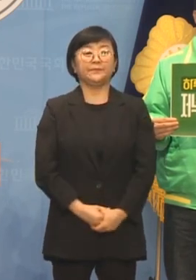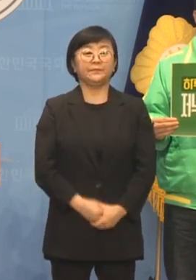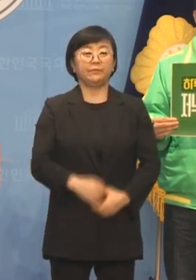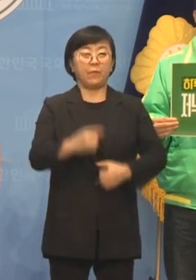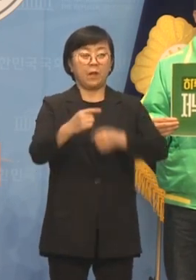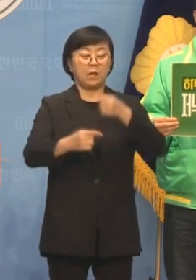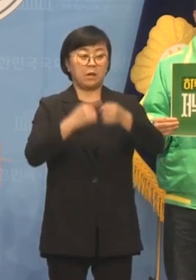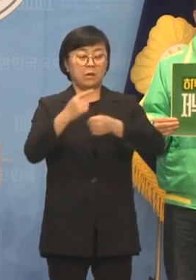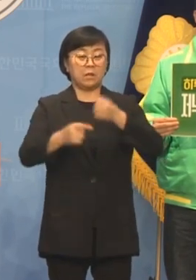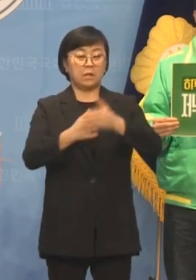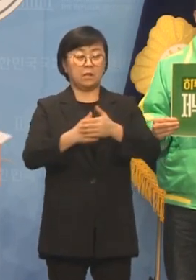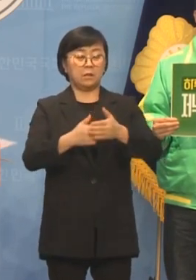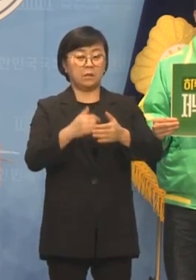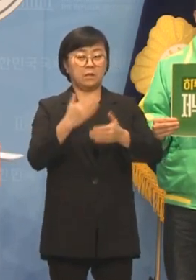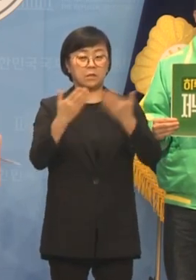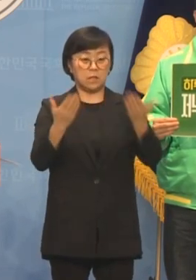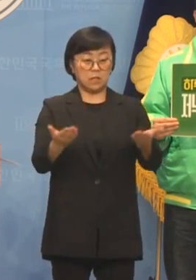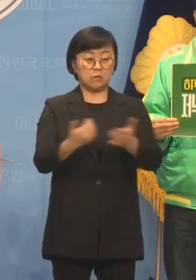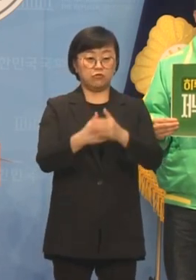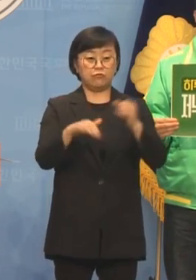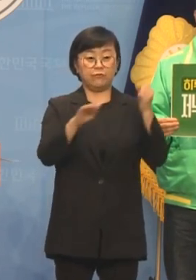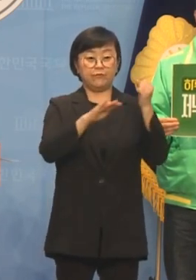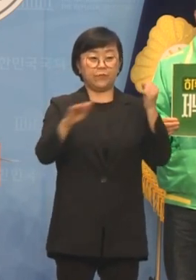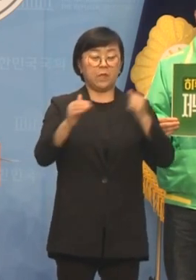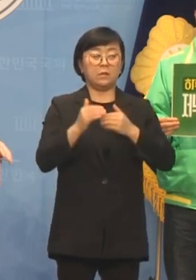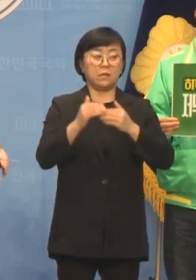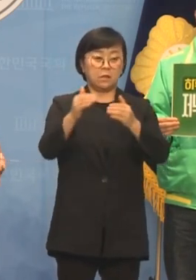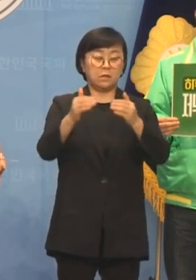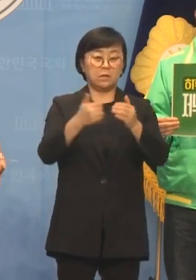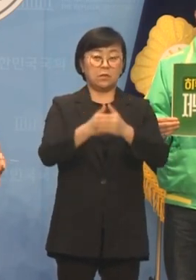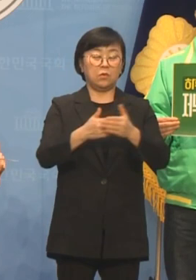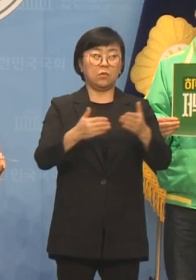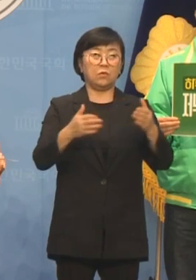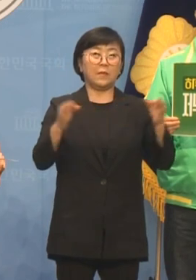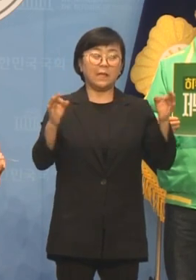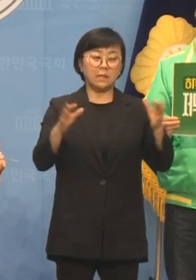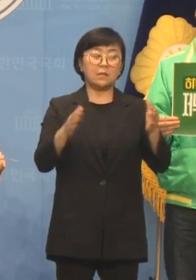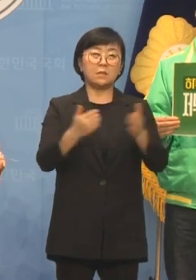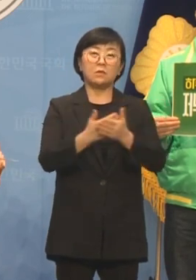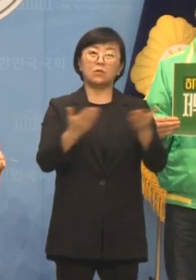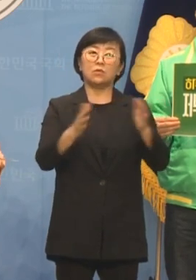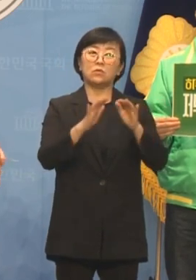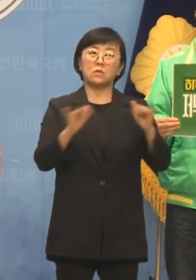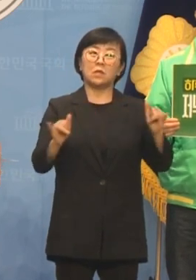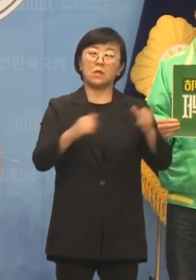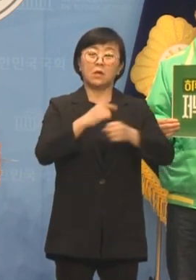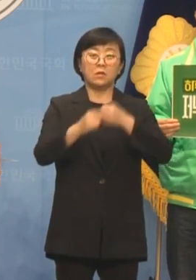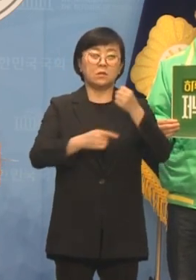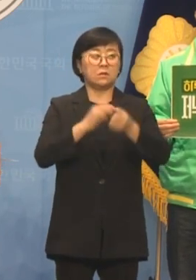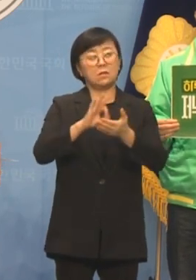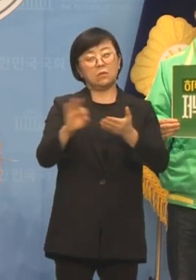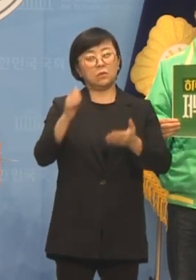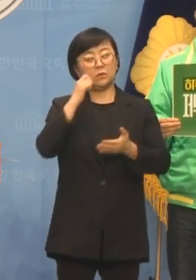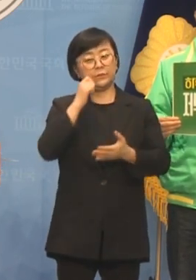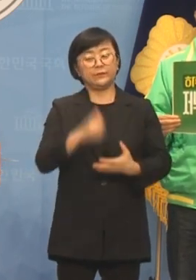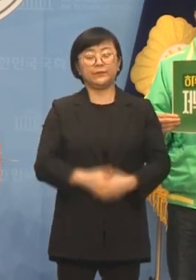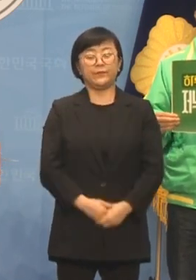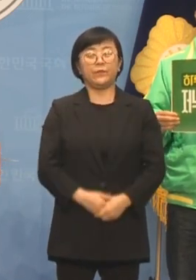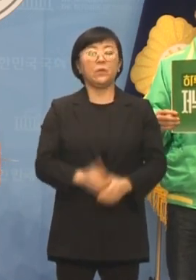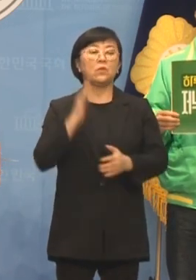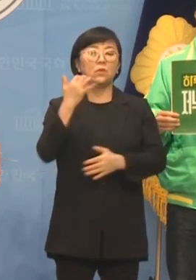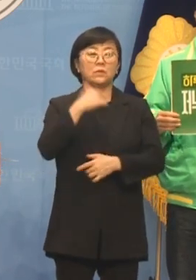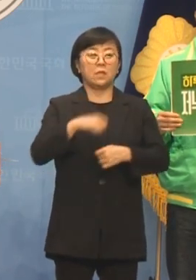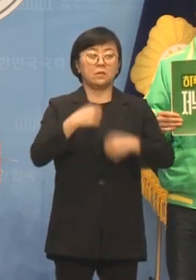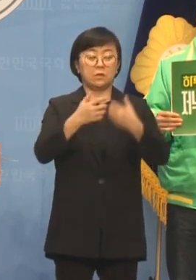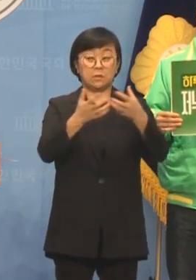1년이라는 연차 발생 기준은 단기직 노동자들에게 연차를 거림의 떡으로 만들고 있습니다 녹색